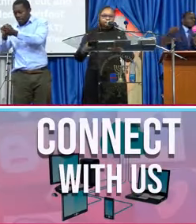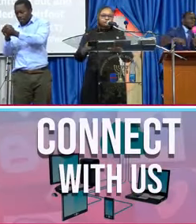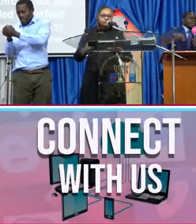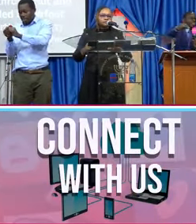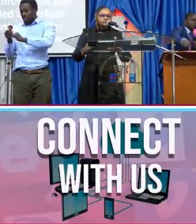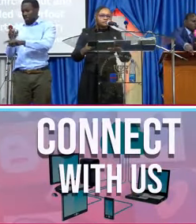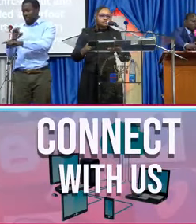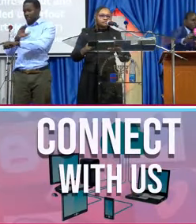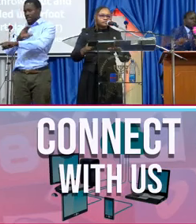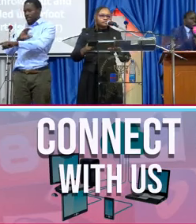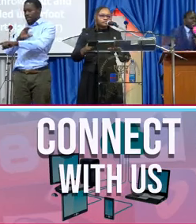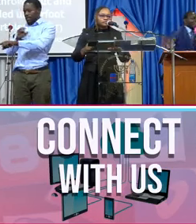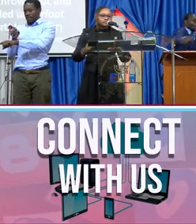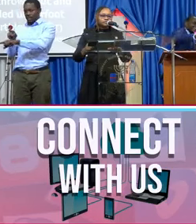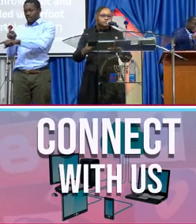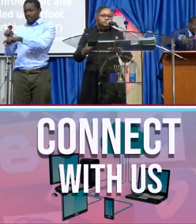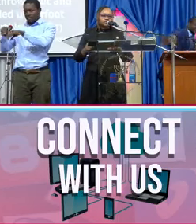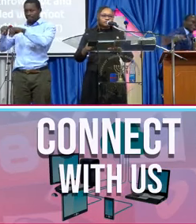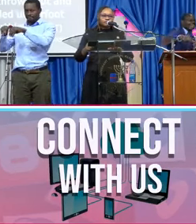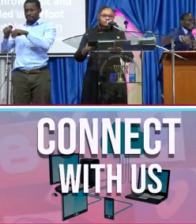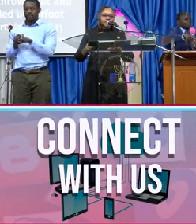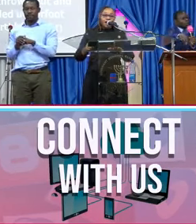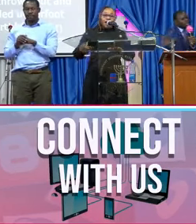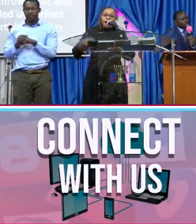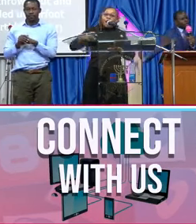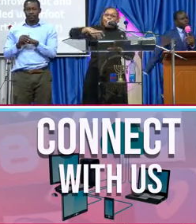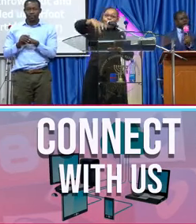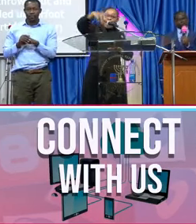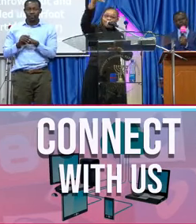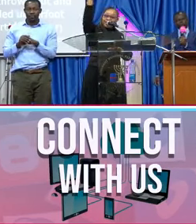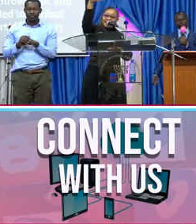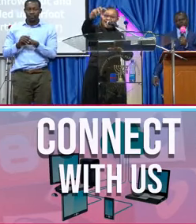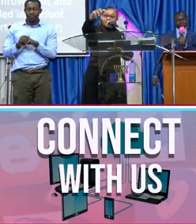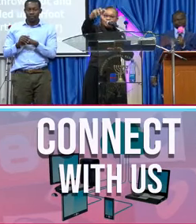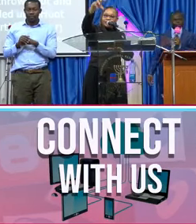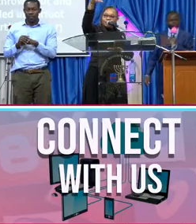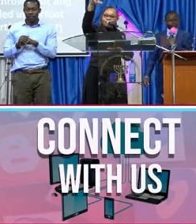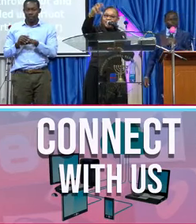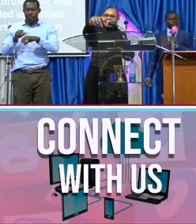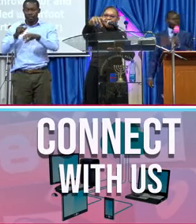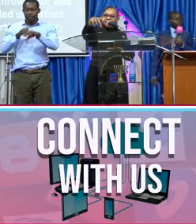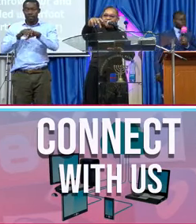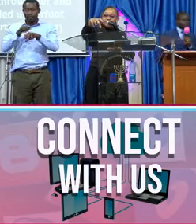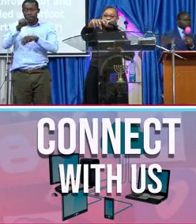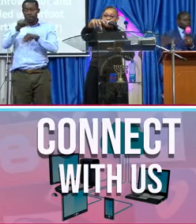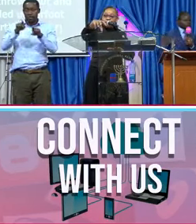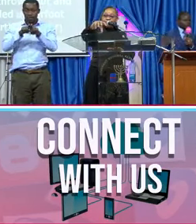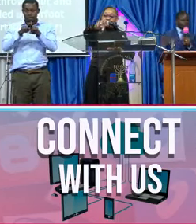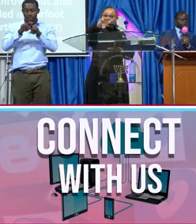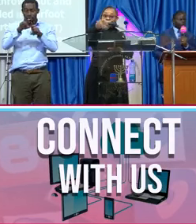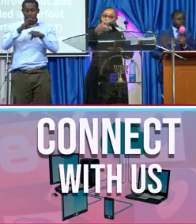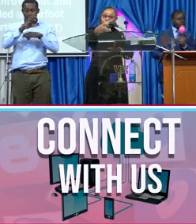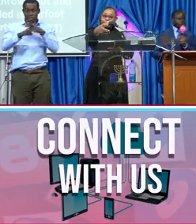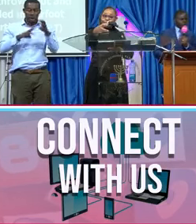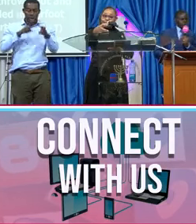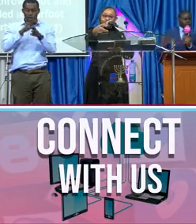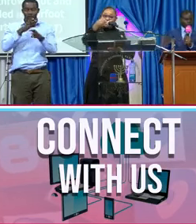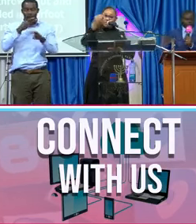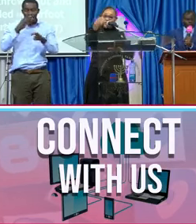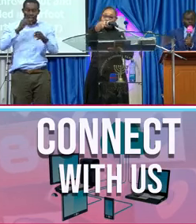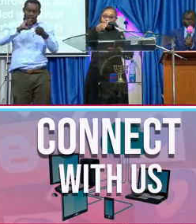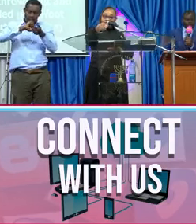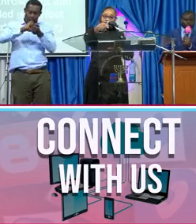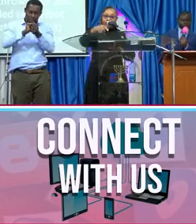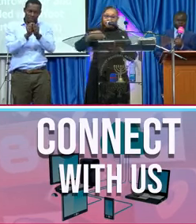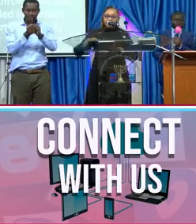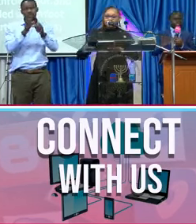chumvi hii ikitua tu kwenye mchanga inabadilisha vielelezo vya mchanga huo. When we land wherever we are landing in the world, we are meant to change the properties of